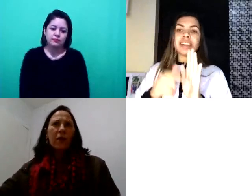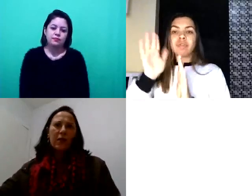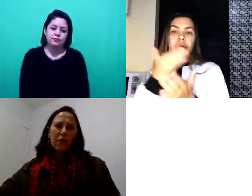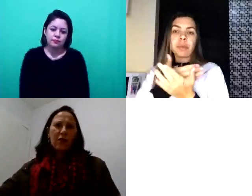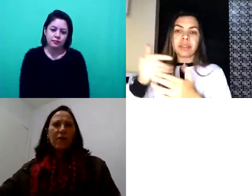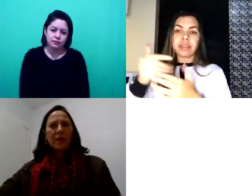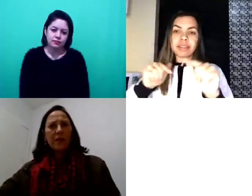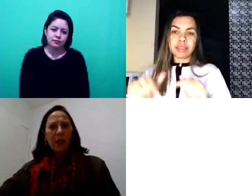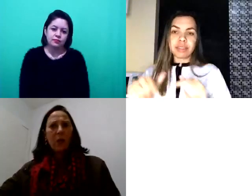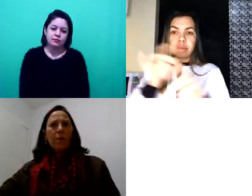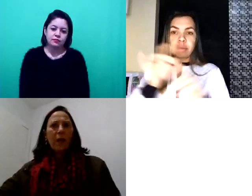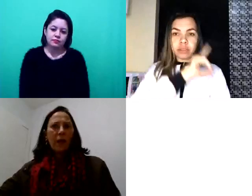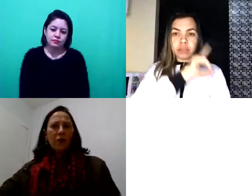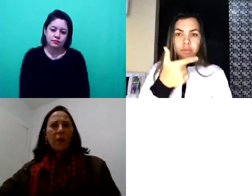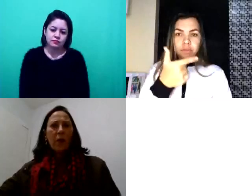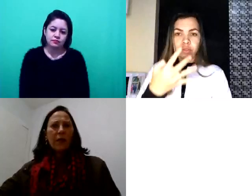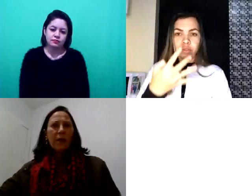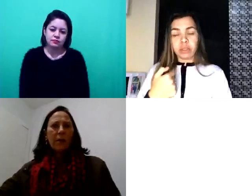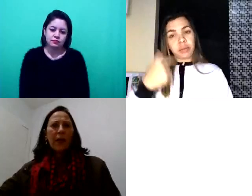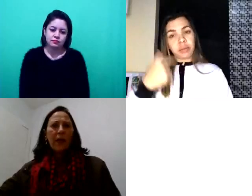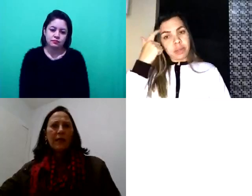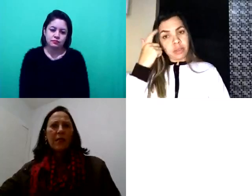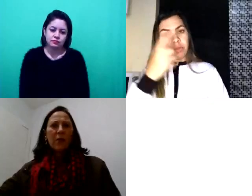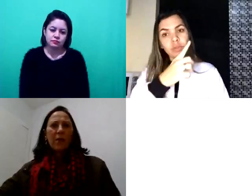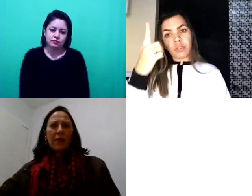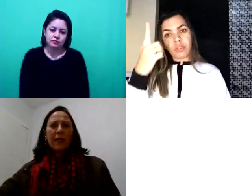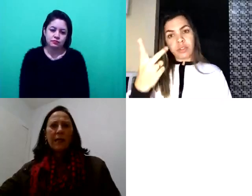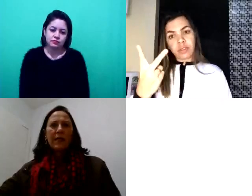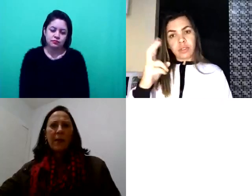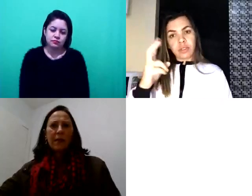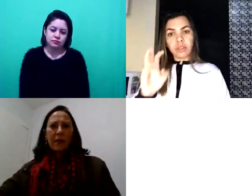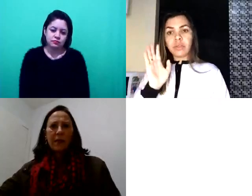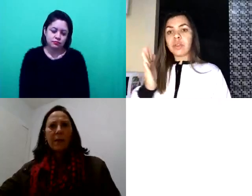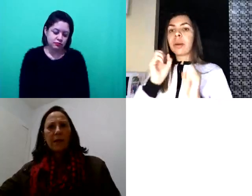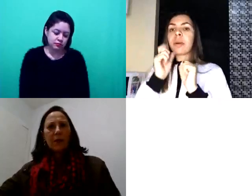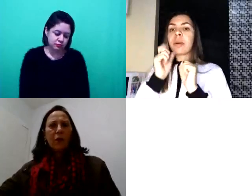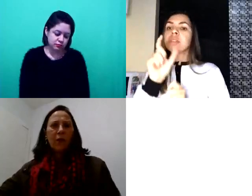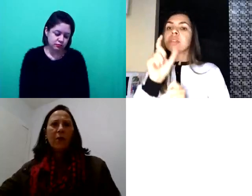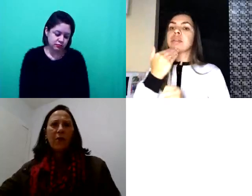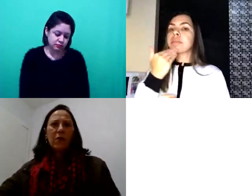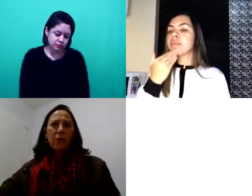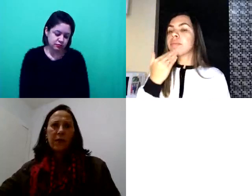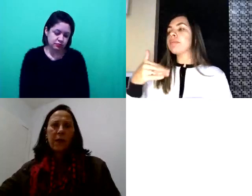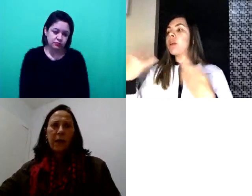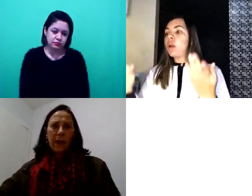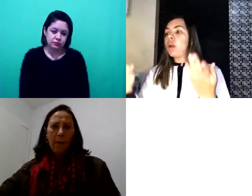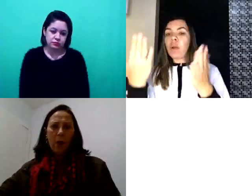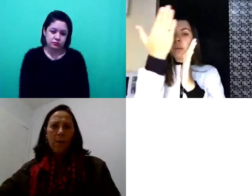24, eu acredito que dia 25 eu já possa pedir para eles disponibilizar as linhas de pesquisa, dependendo do número de professores, tá